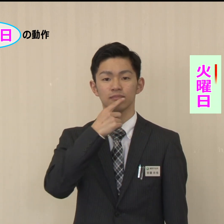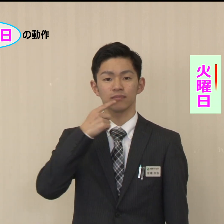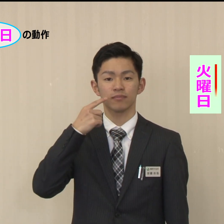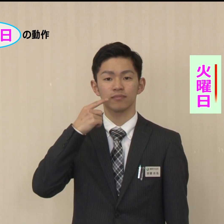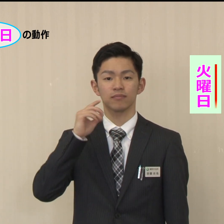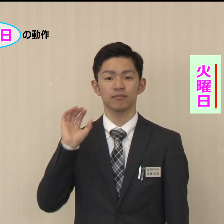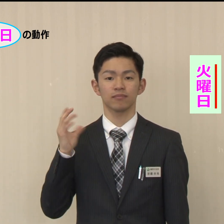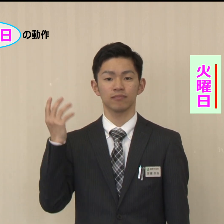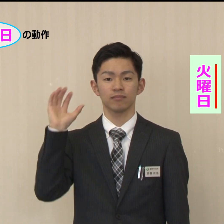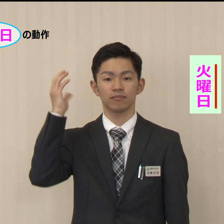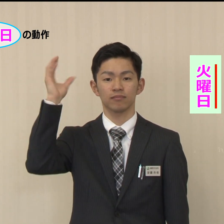火曜日